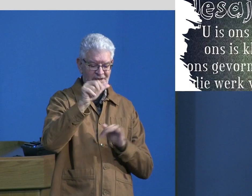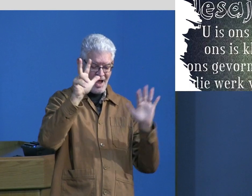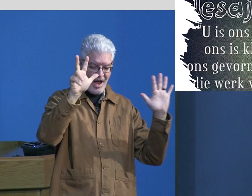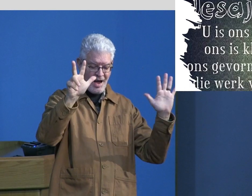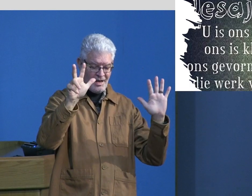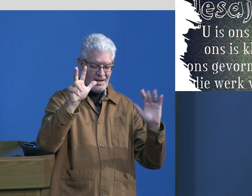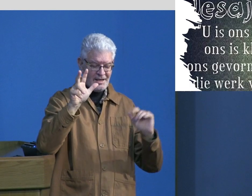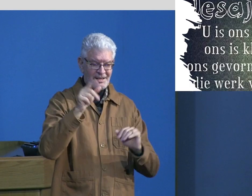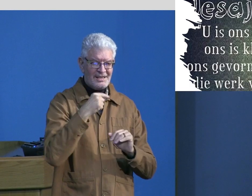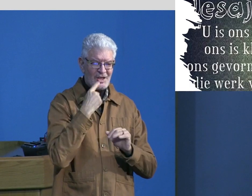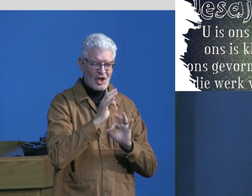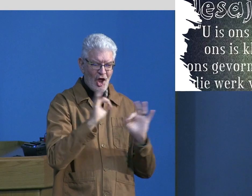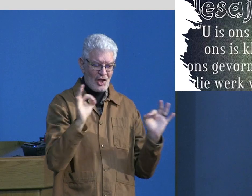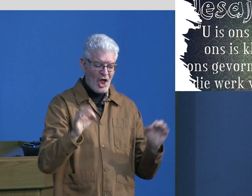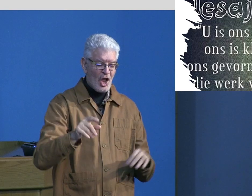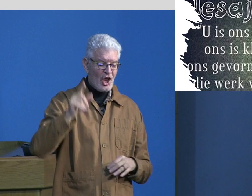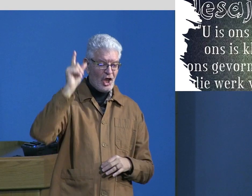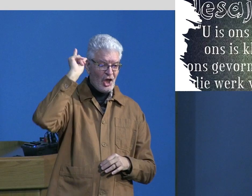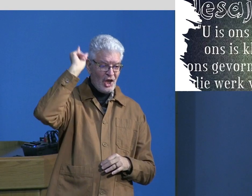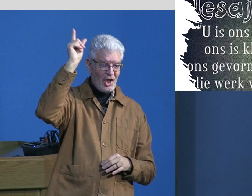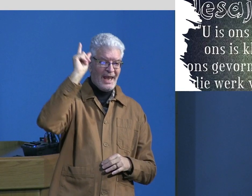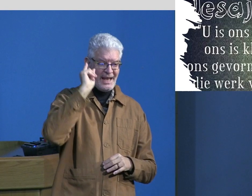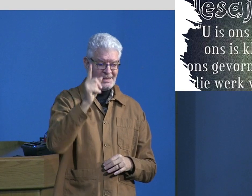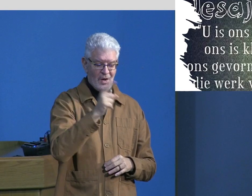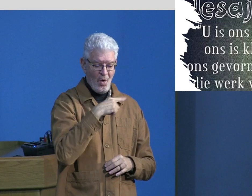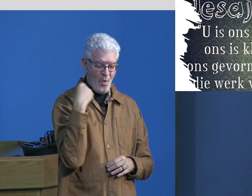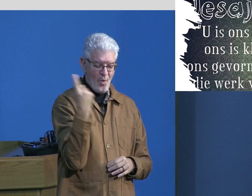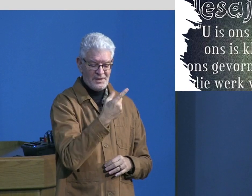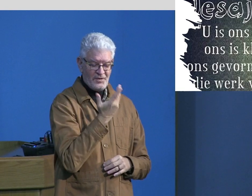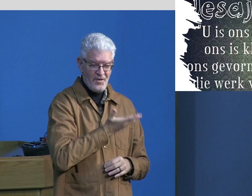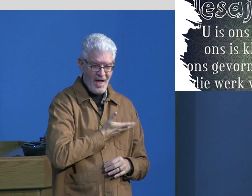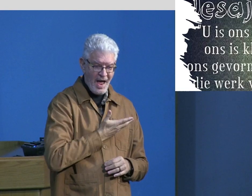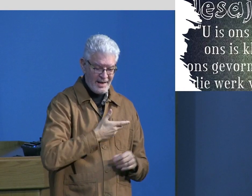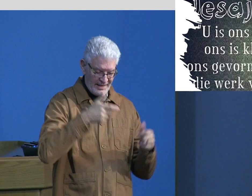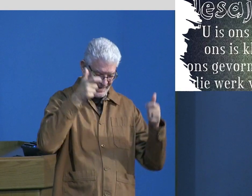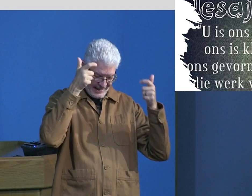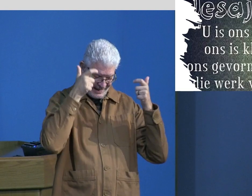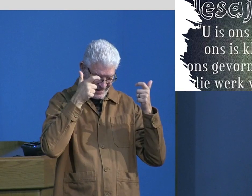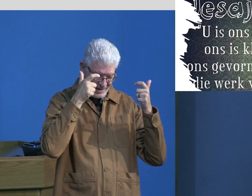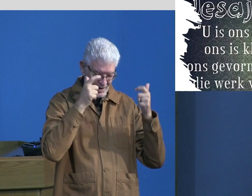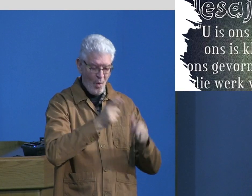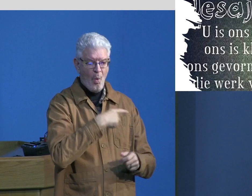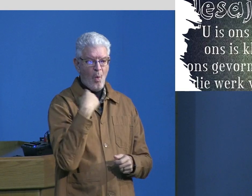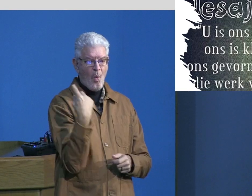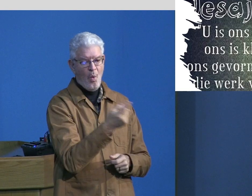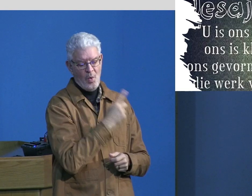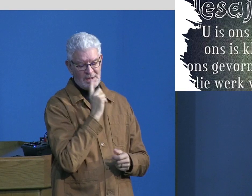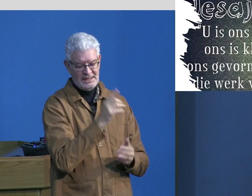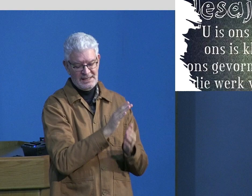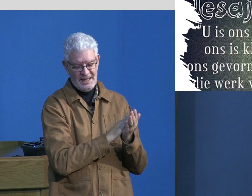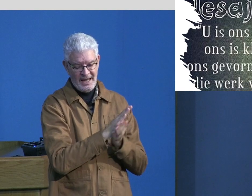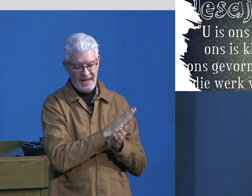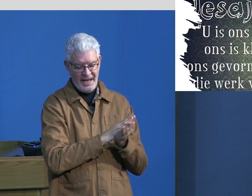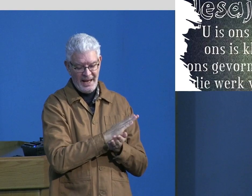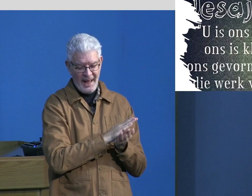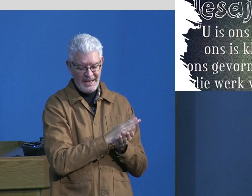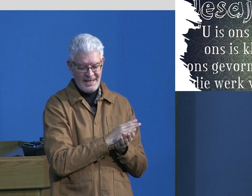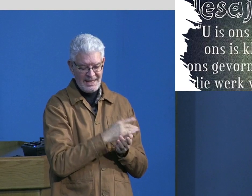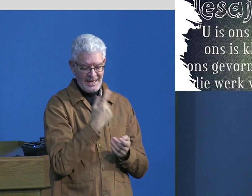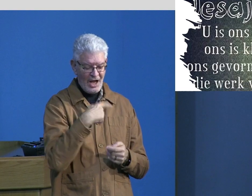In Jesaja 64 vers 8 staan dit duidelik, U is ons Vader, Here, ons is klei en U